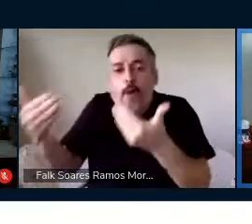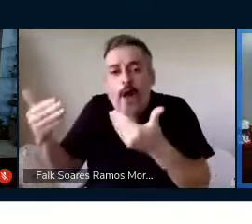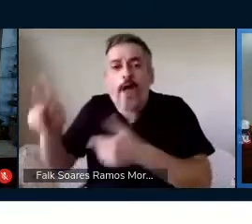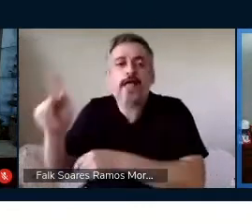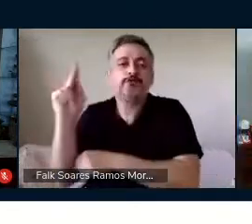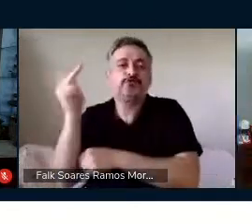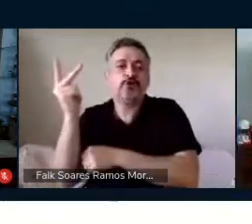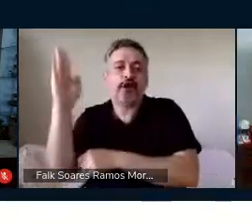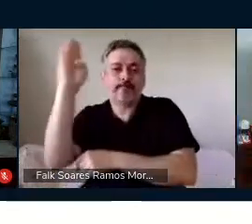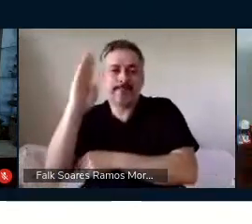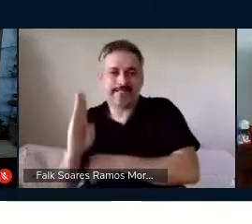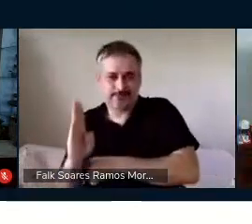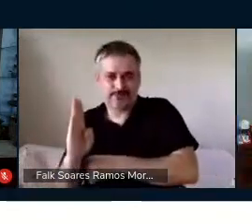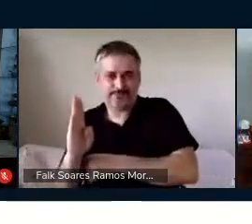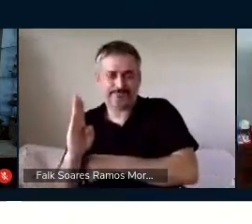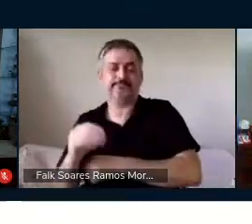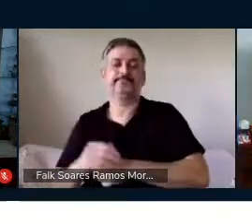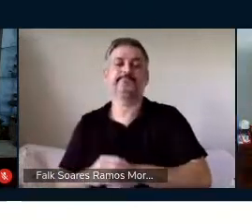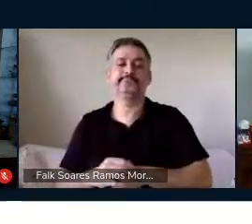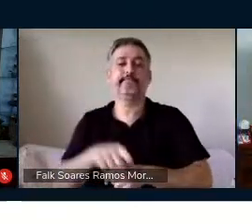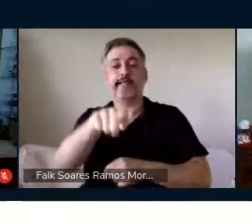Brasil.